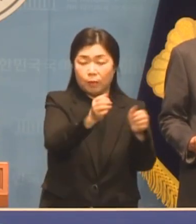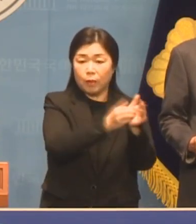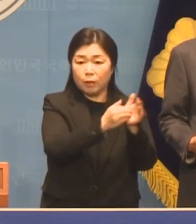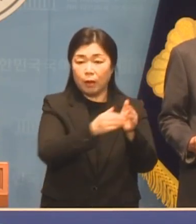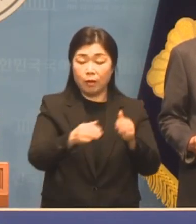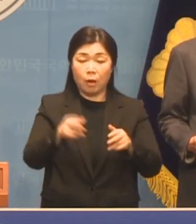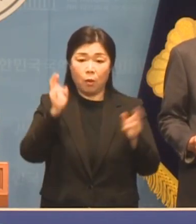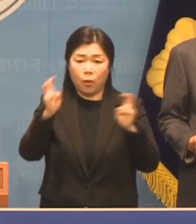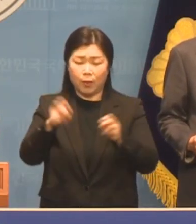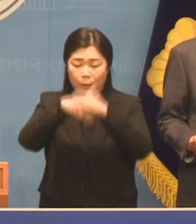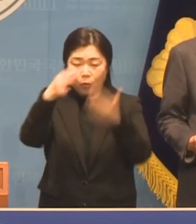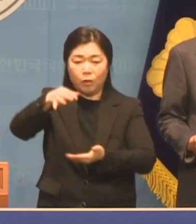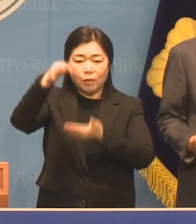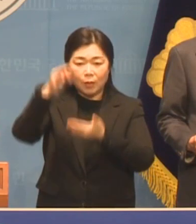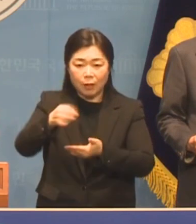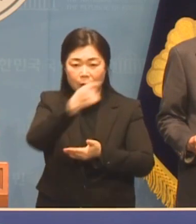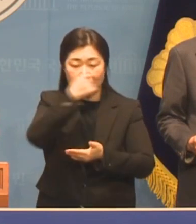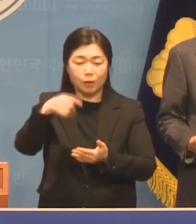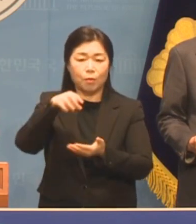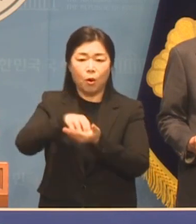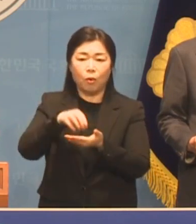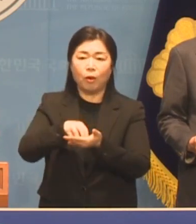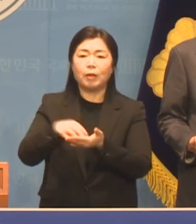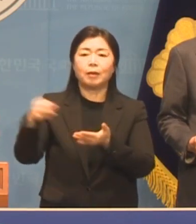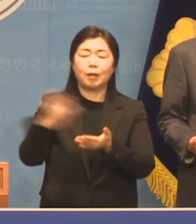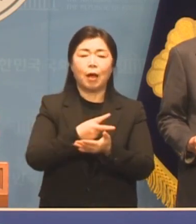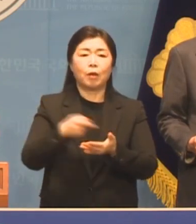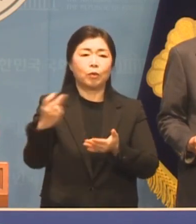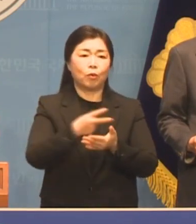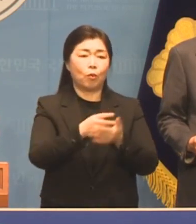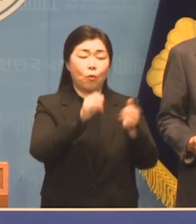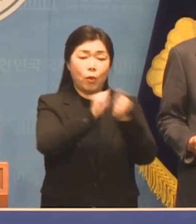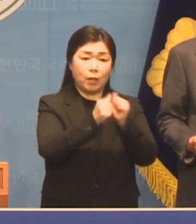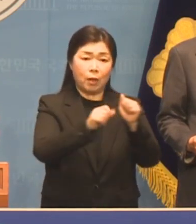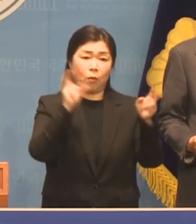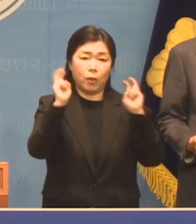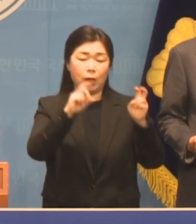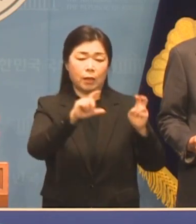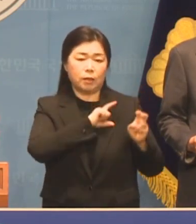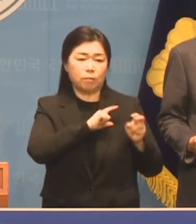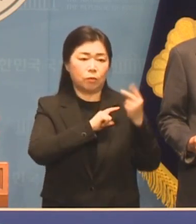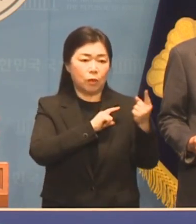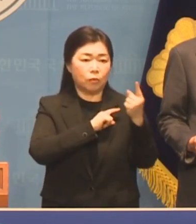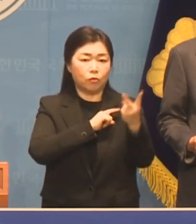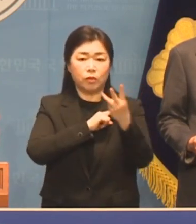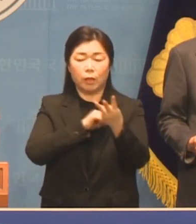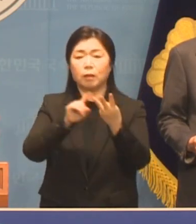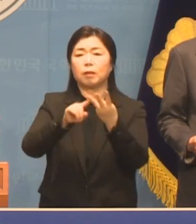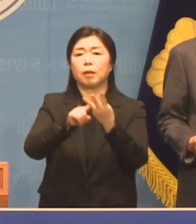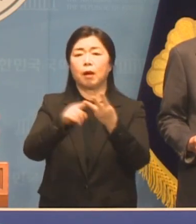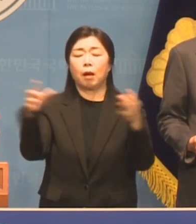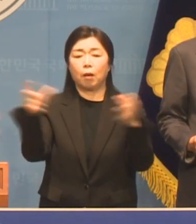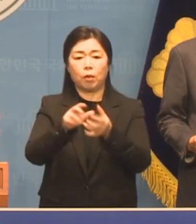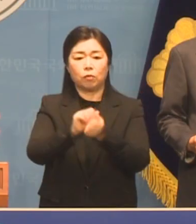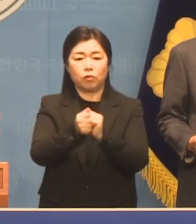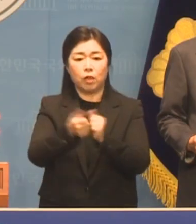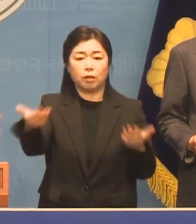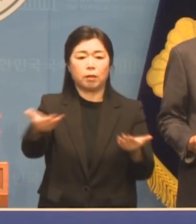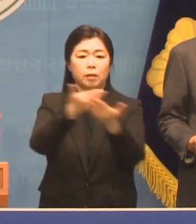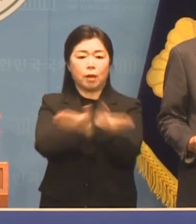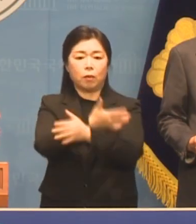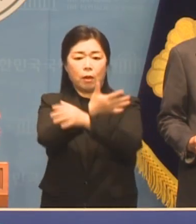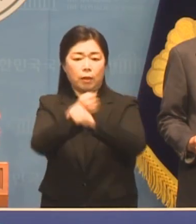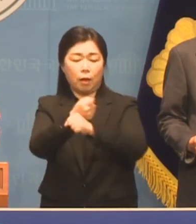모든 증명서, 주 베네비스 홀딩스, 주 롤팝, 주 워커힐 포레스트 주식 양도 계약서